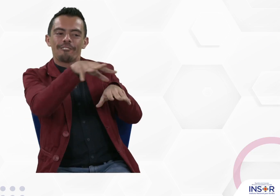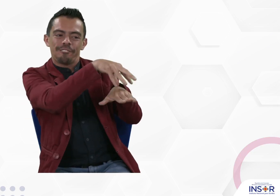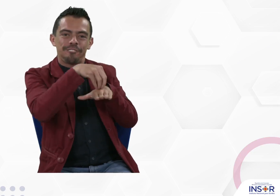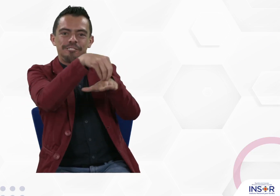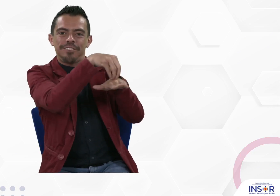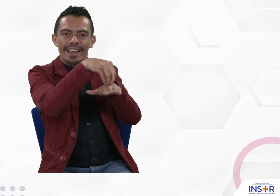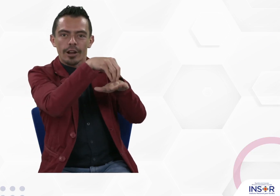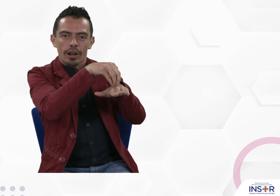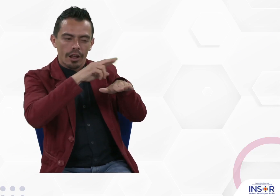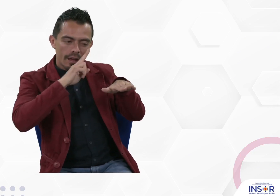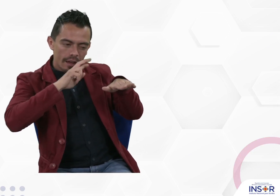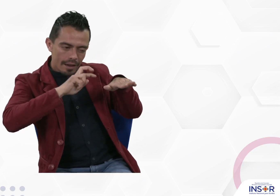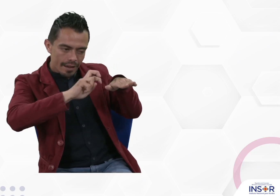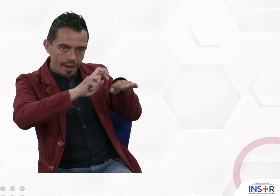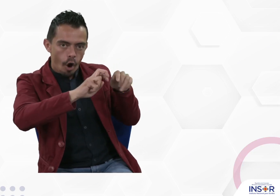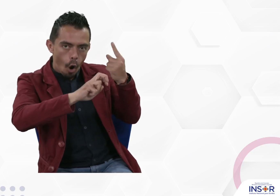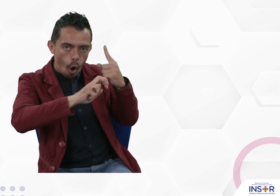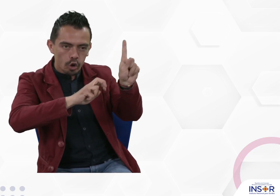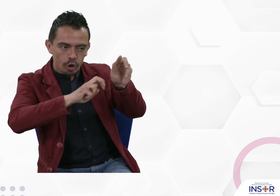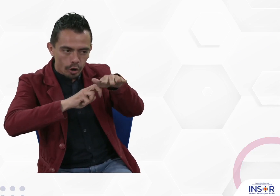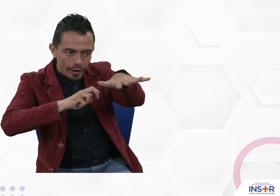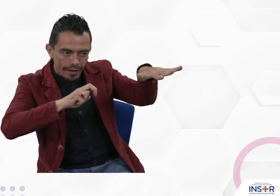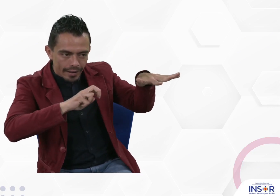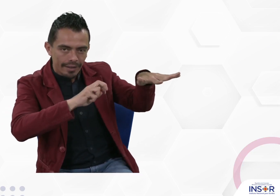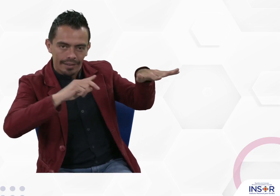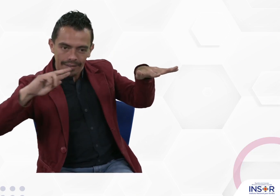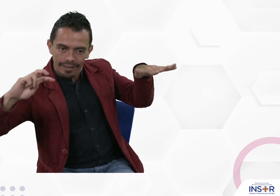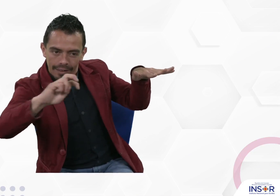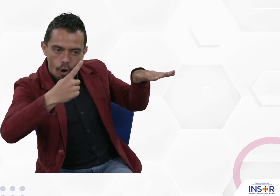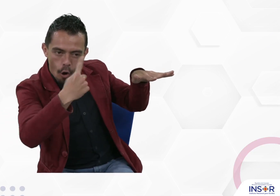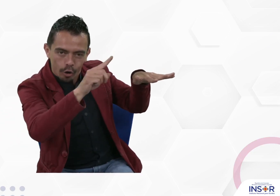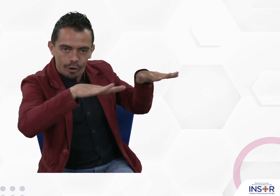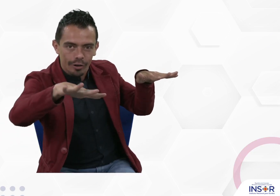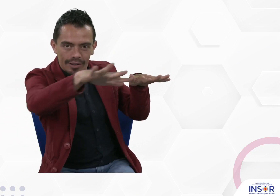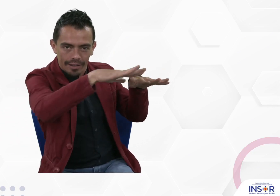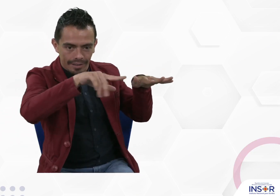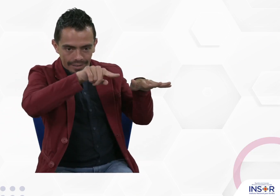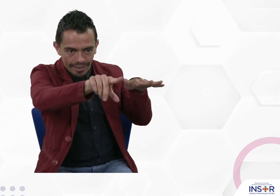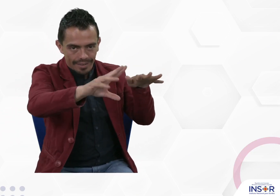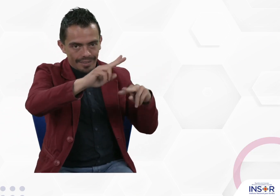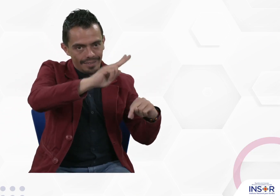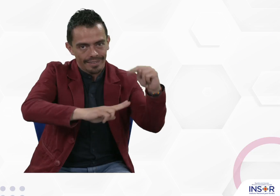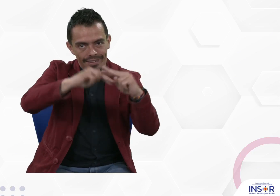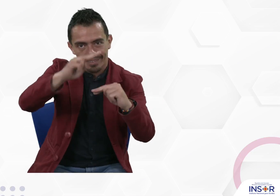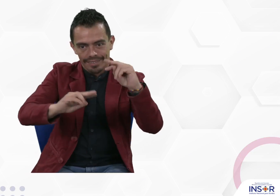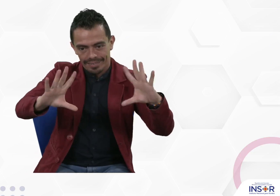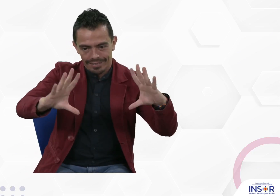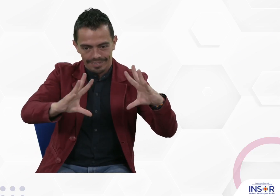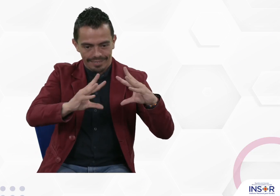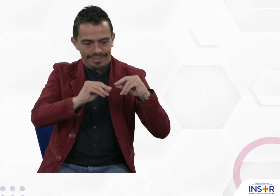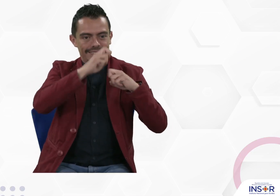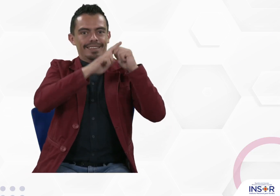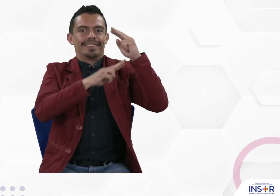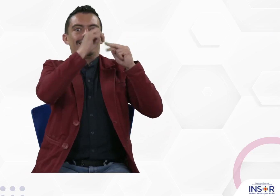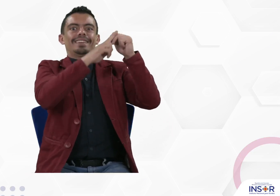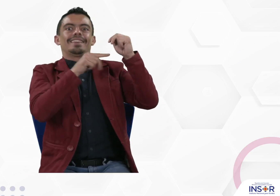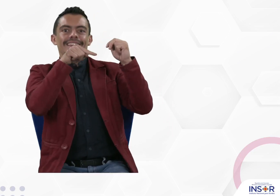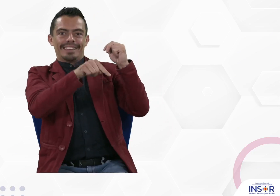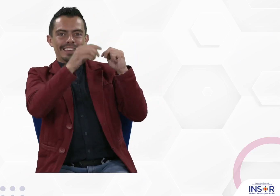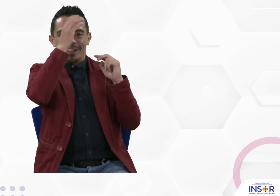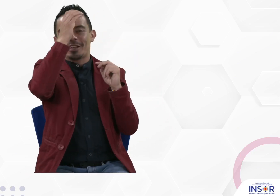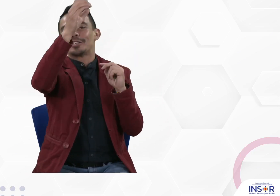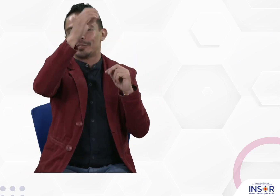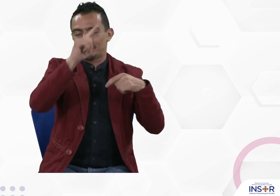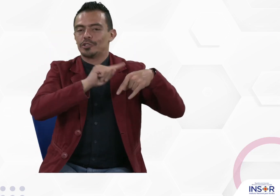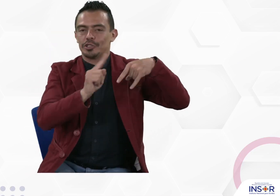sordismo. Y estos fenómenos que nos ayudan también a investigar o a adentrarnos en esas indagaciones que construyen otro